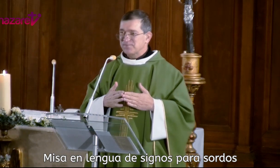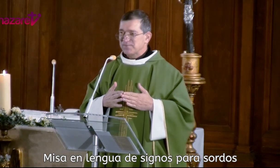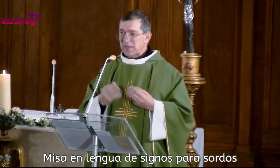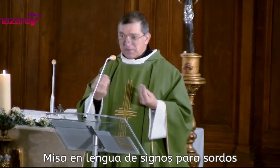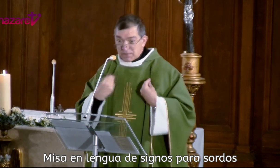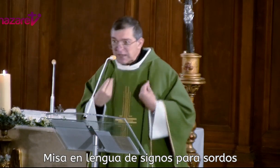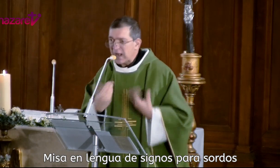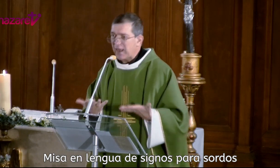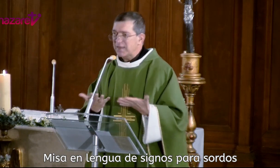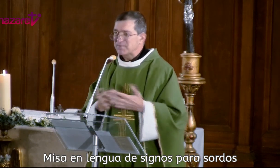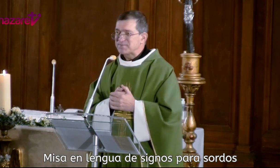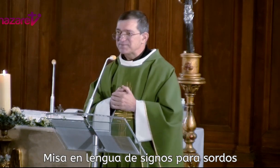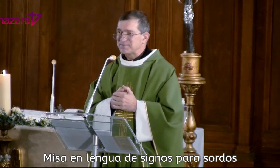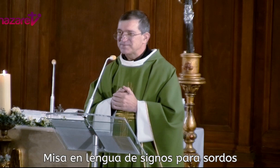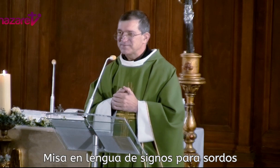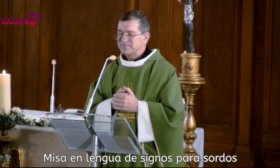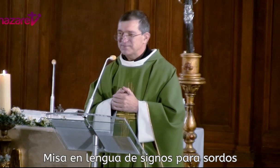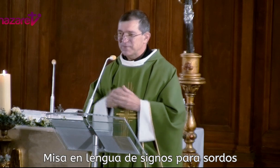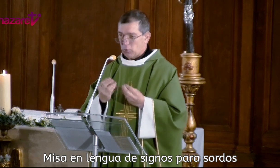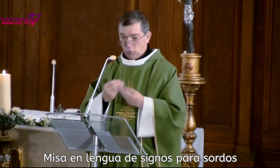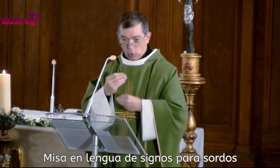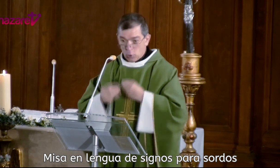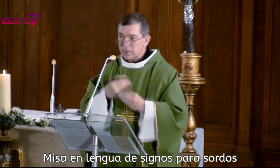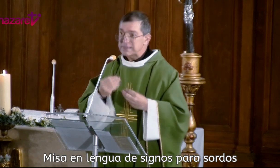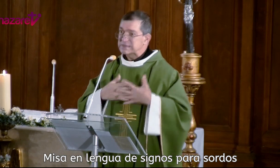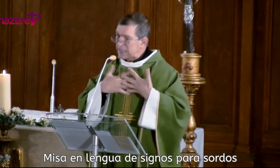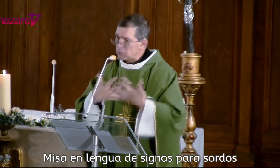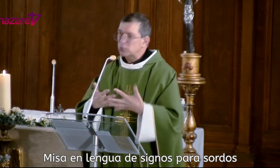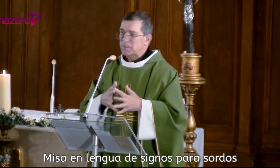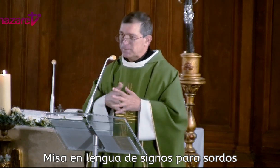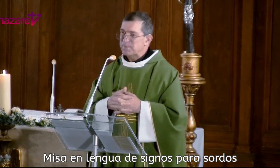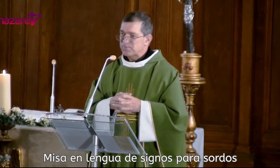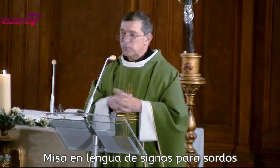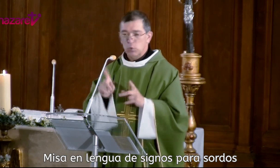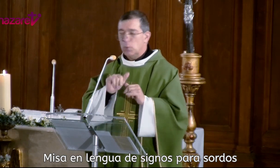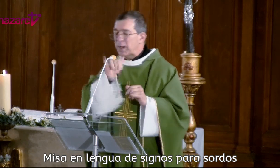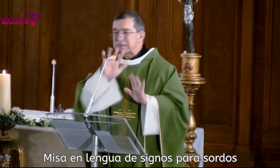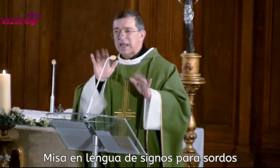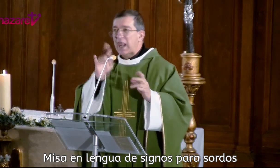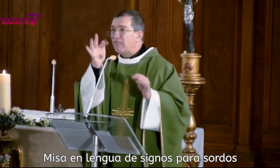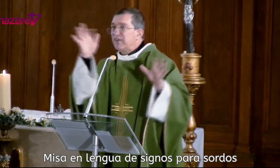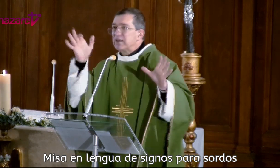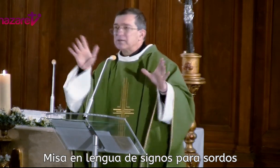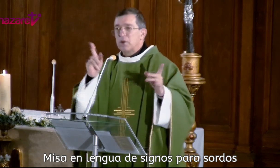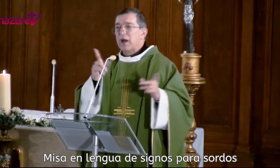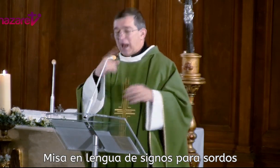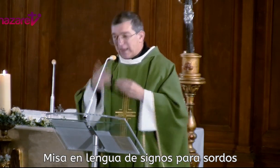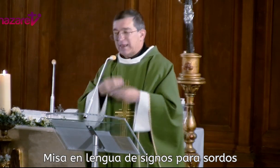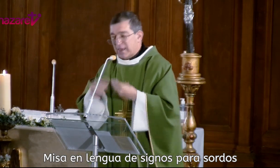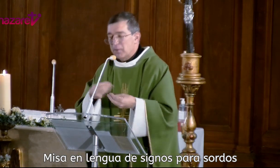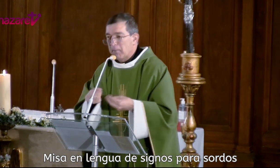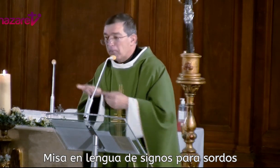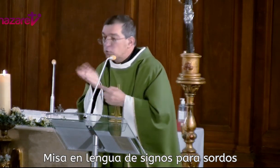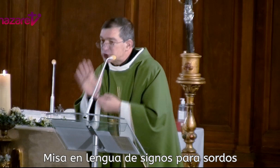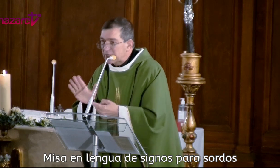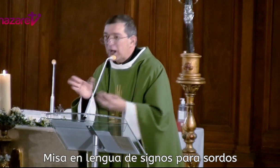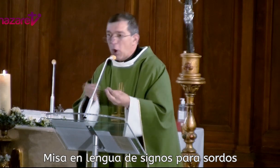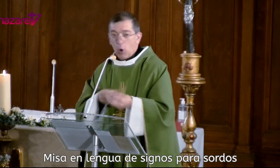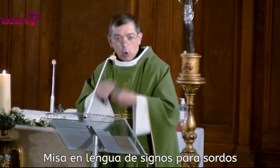y vivirla con obras de amor. No basta la fe, hay que mostrar con obras